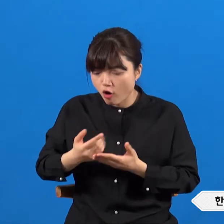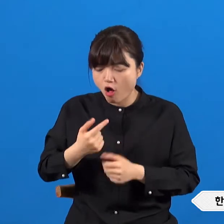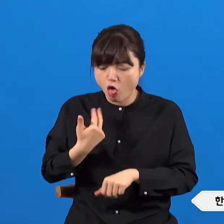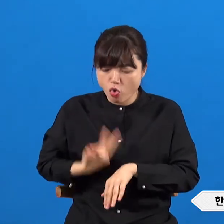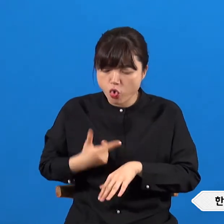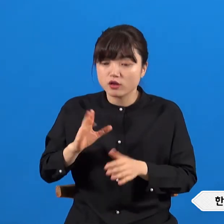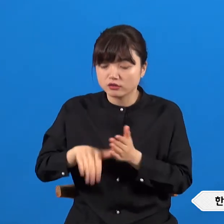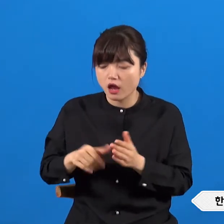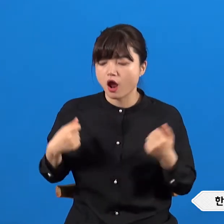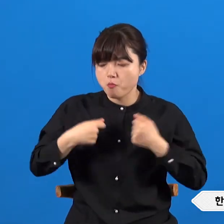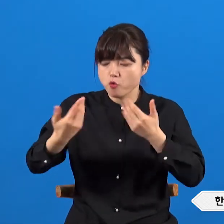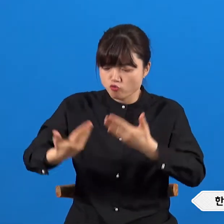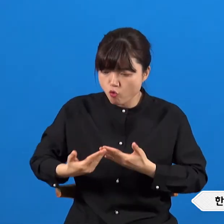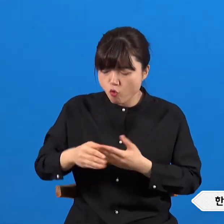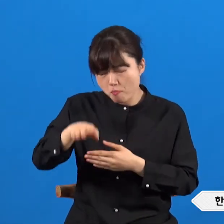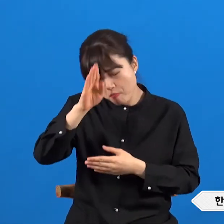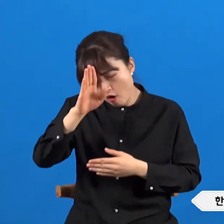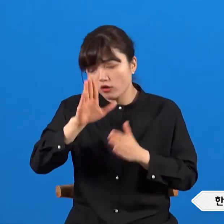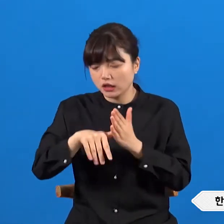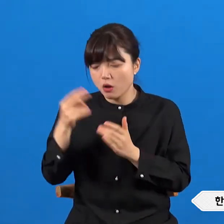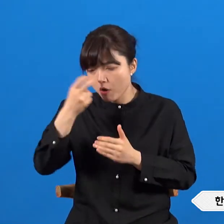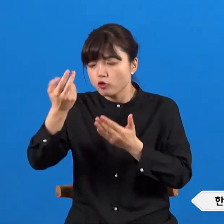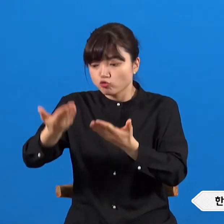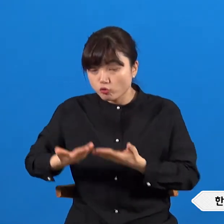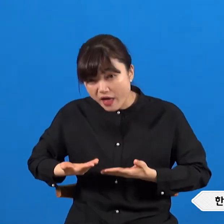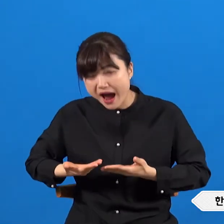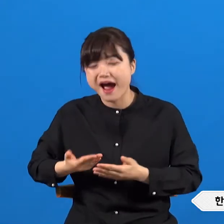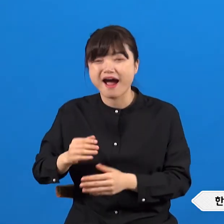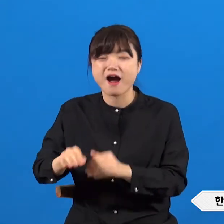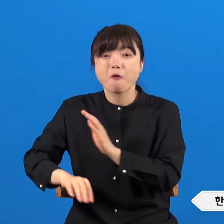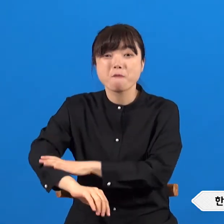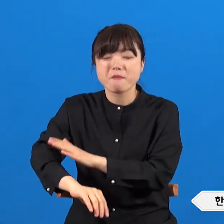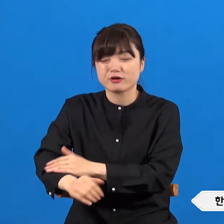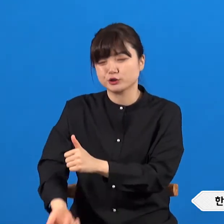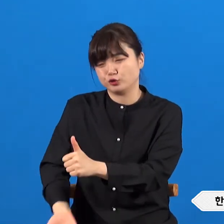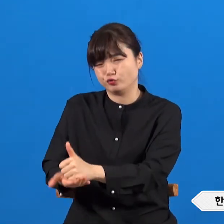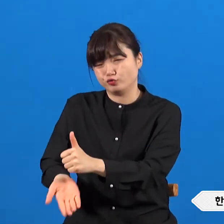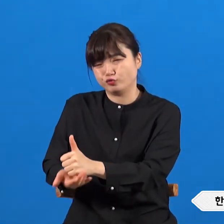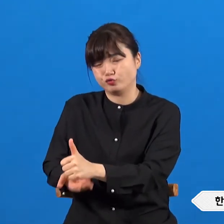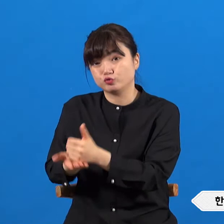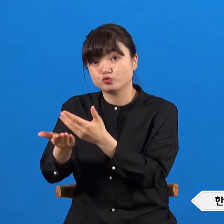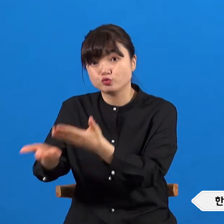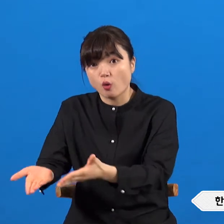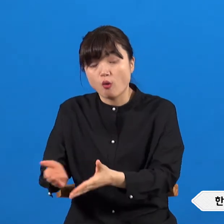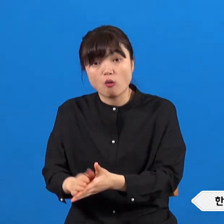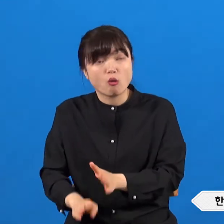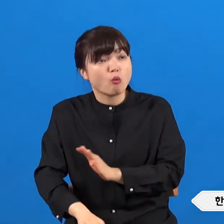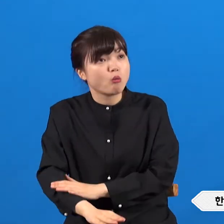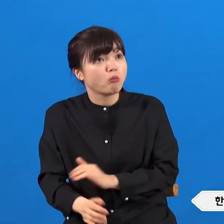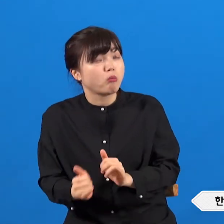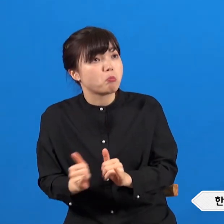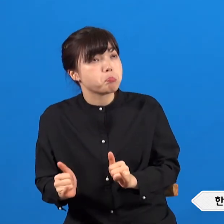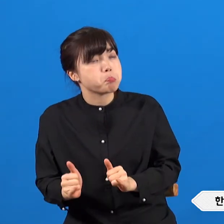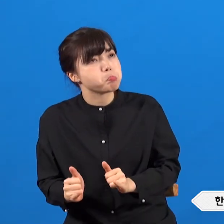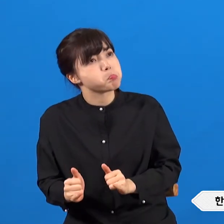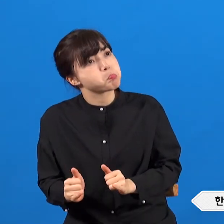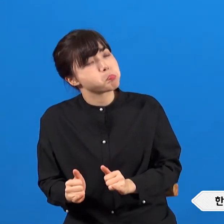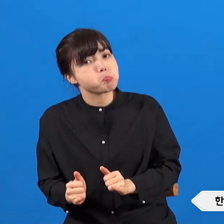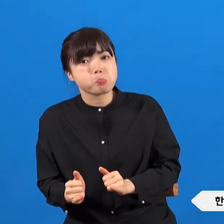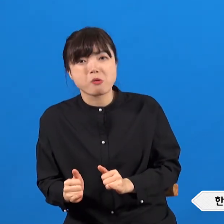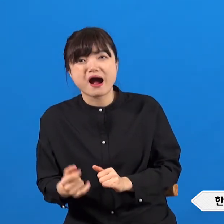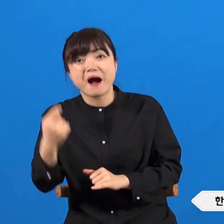또 병들었을 때 돌아봐 주었느니라, 그렇게 말씀하시는데 그 오른편에 있는